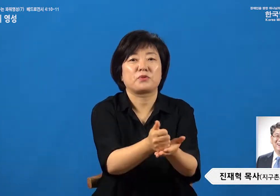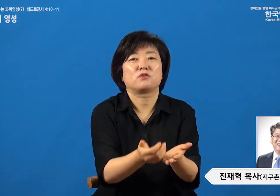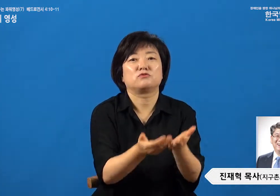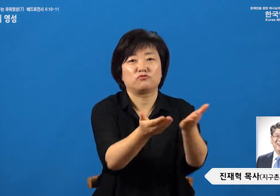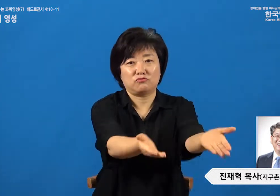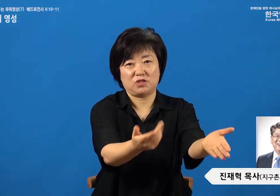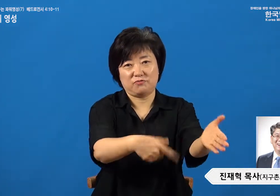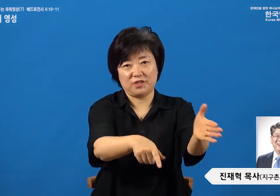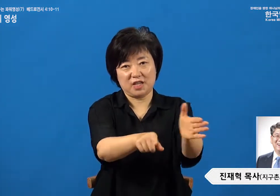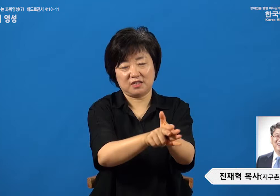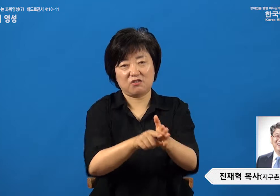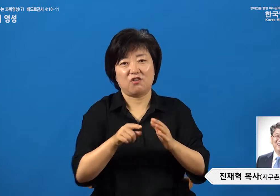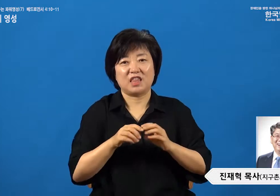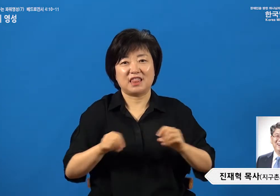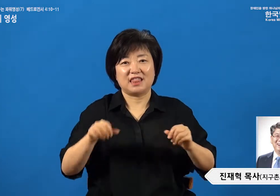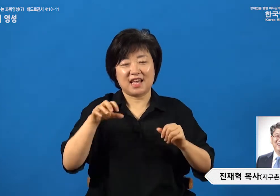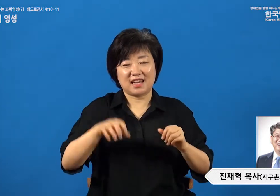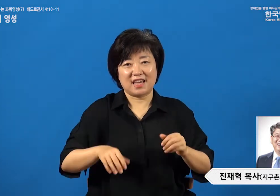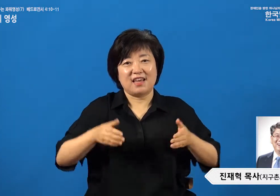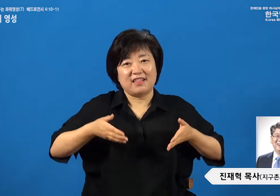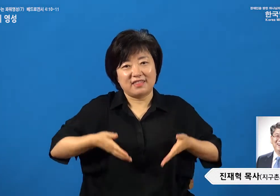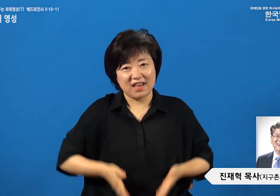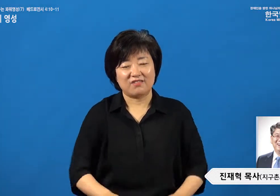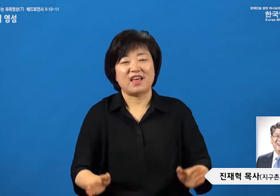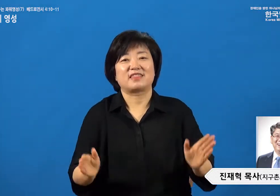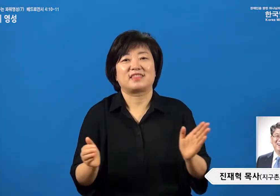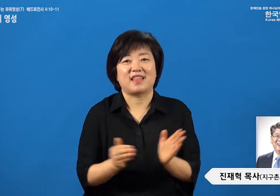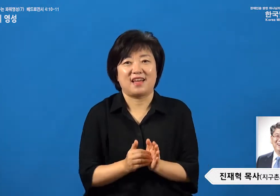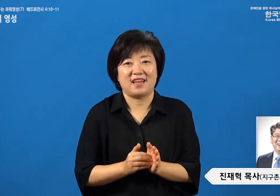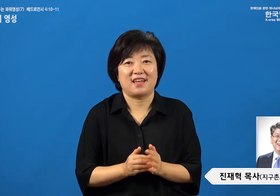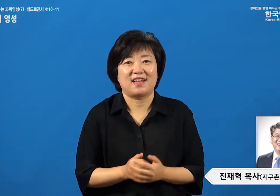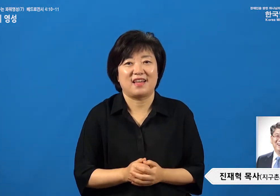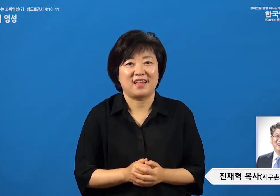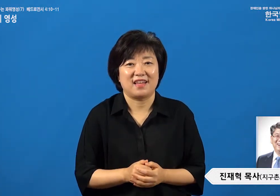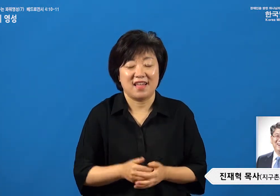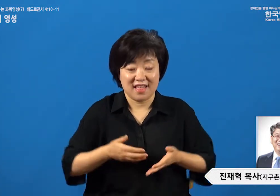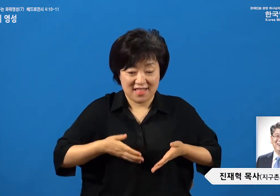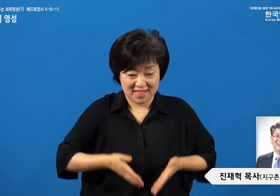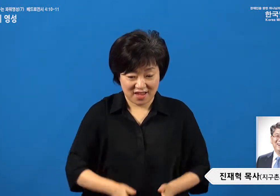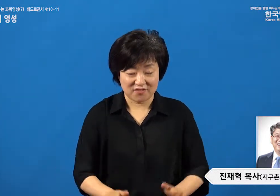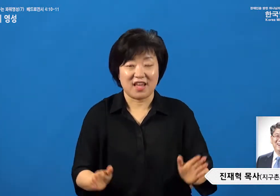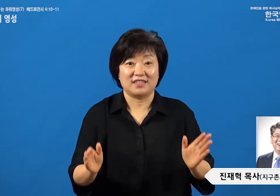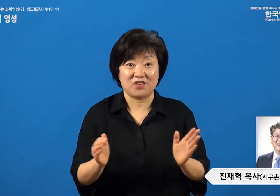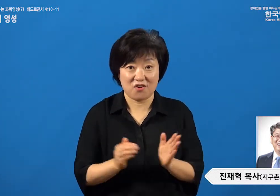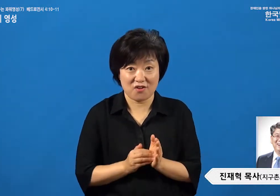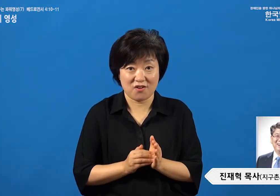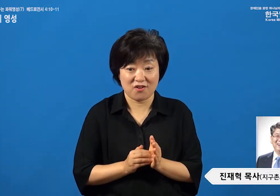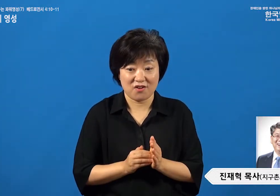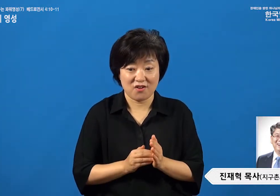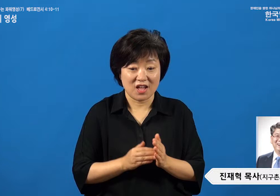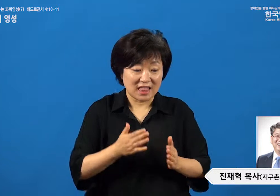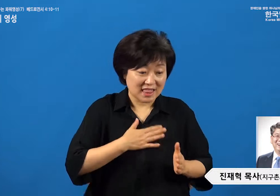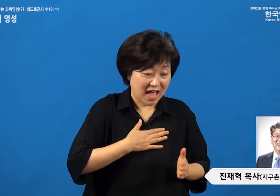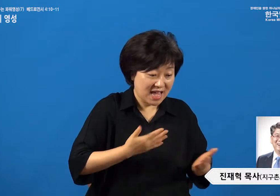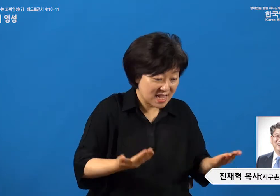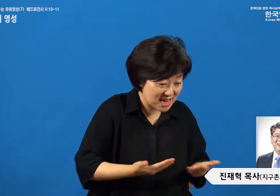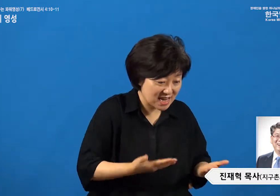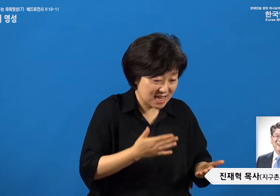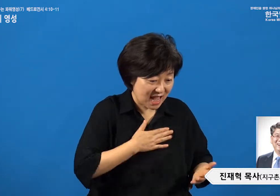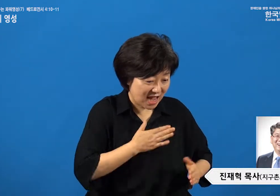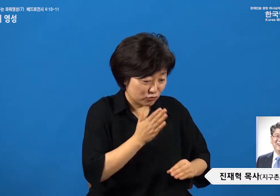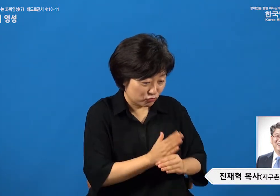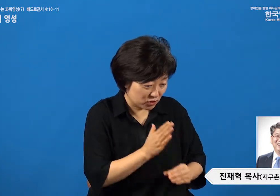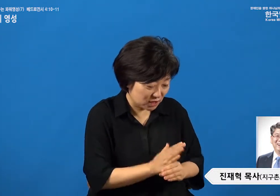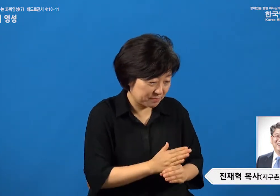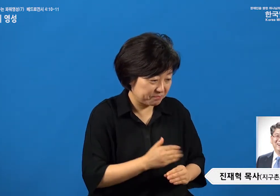봉사하기 위하여 이 땅에 태어났다. 태어나서 다른 일 내일